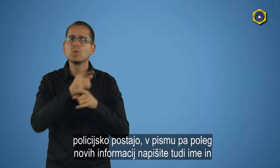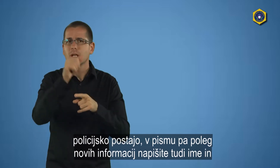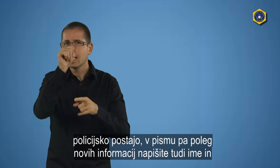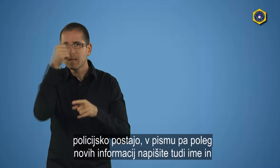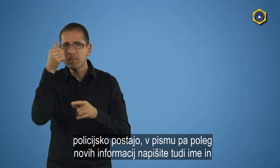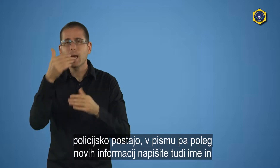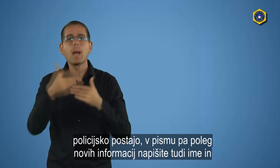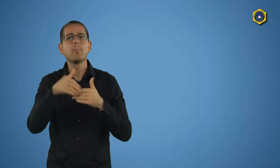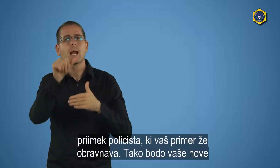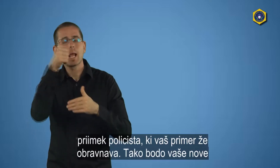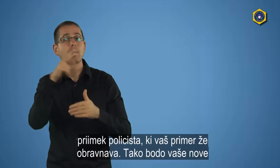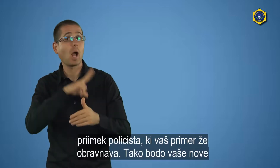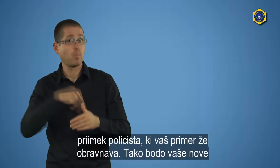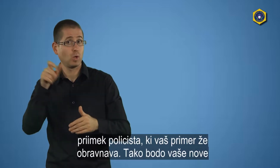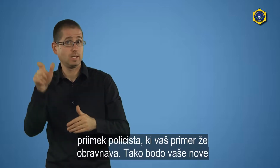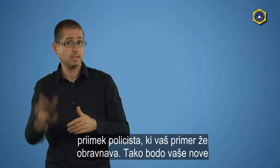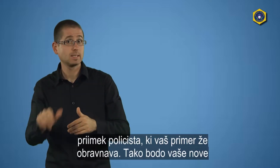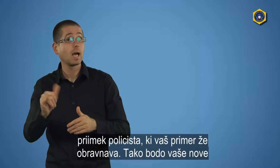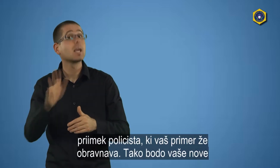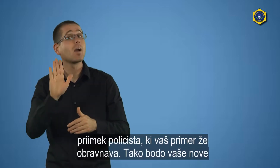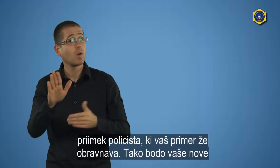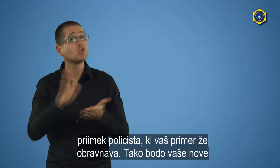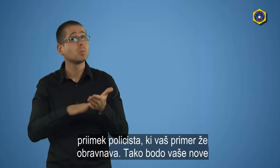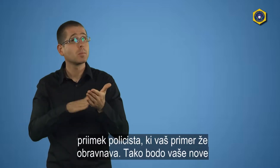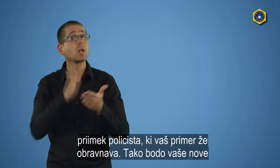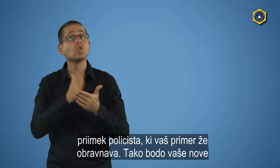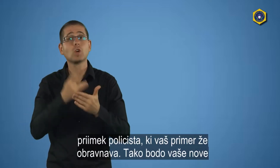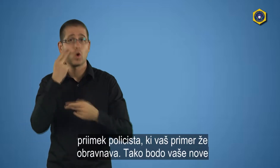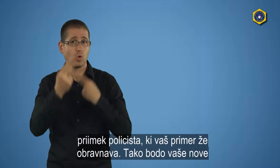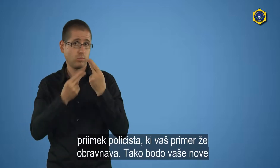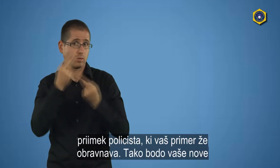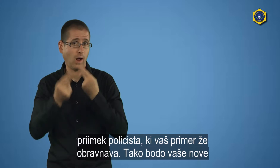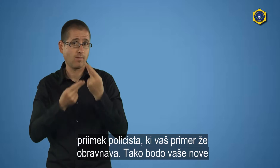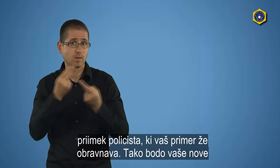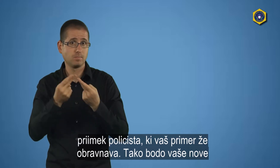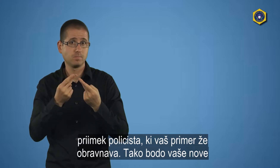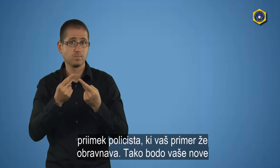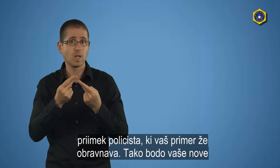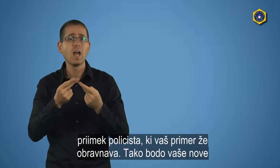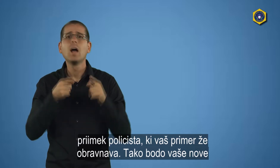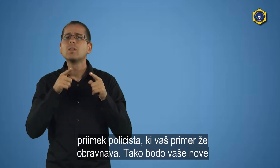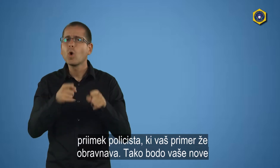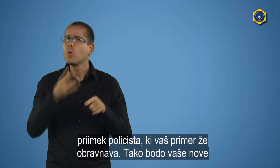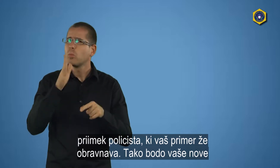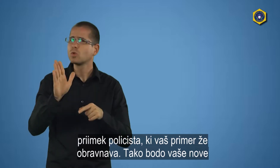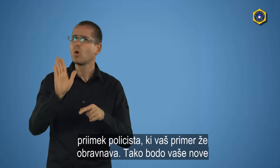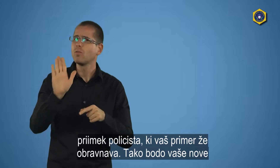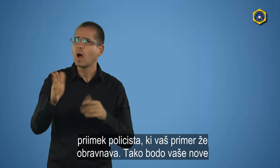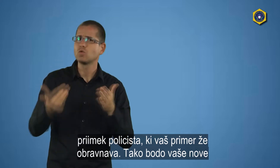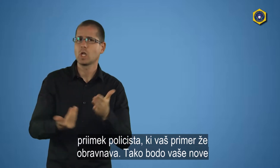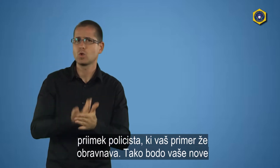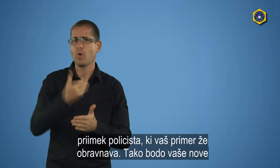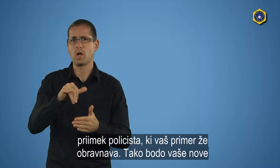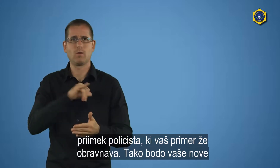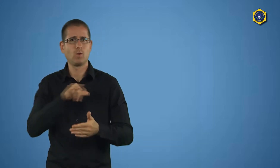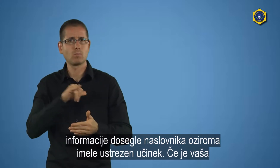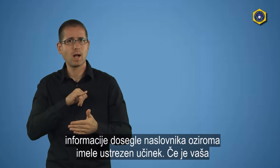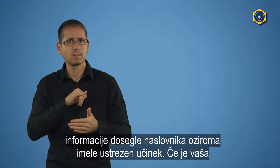tudi ime in priimek policista, ki vaš primer že obravnava. Tako bodo vaše nove informacije